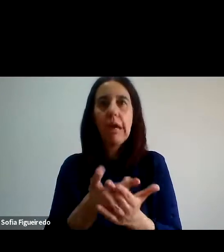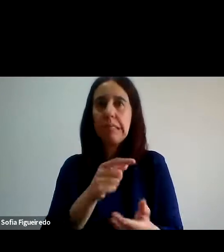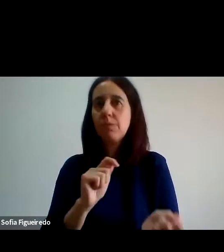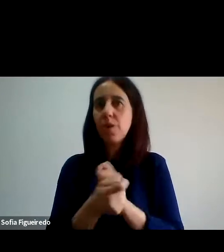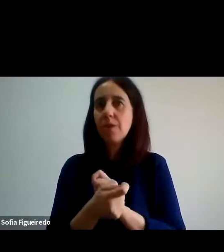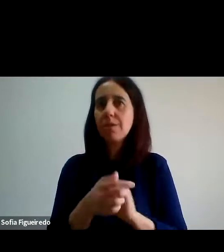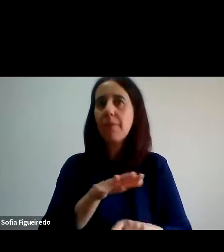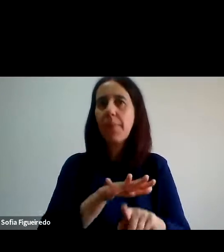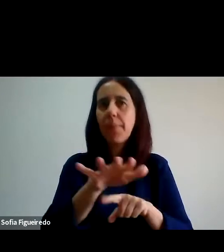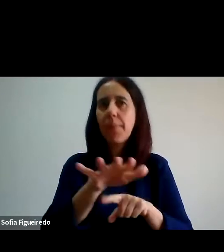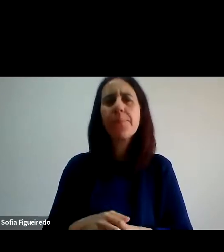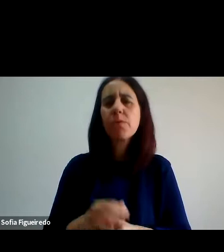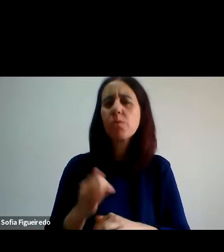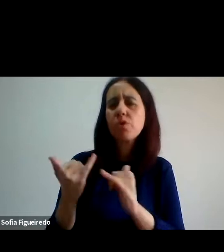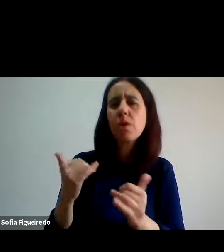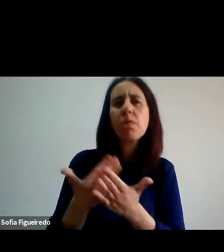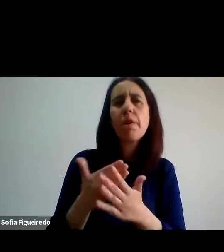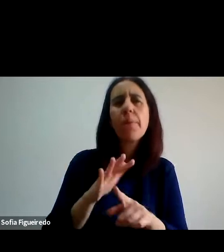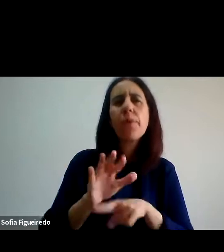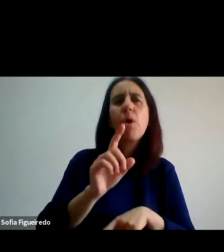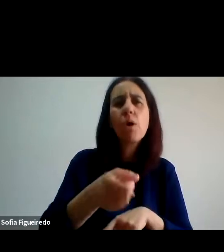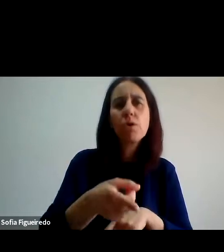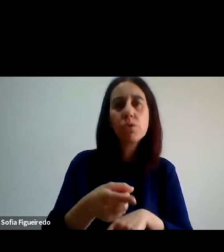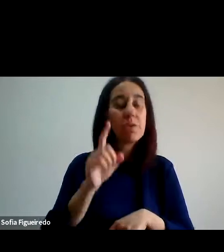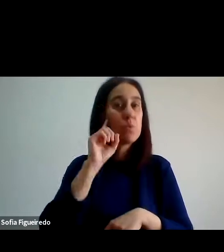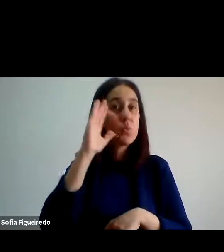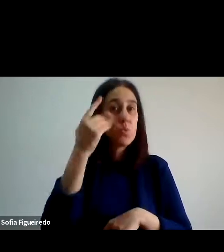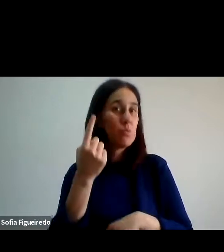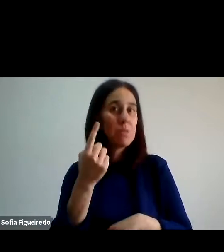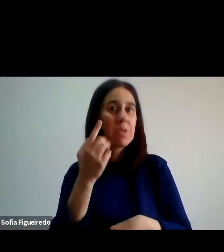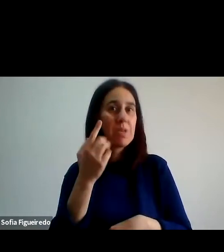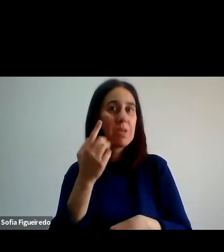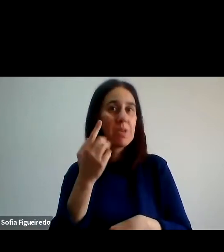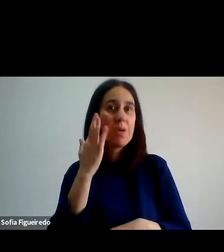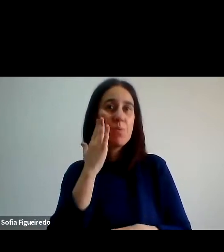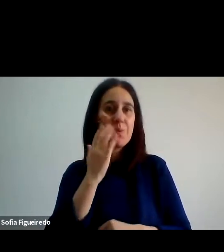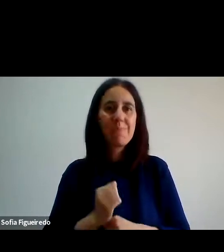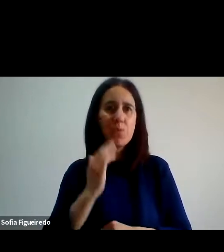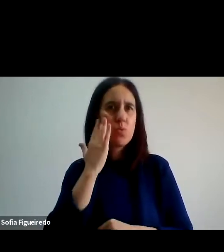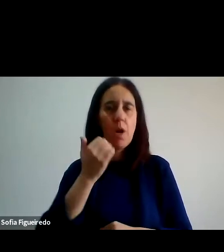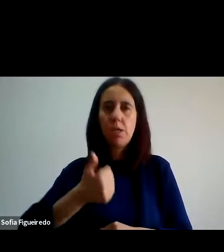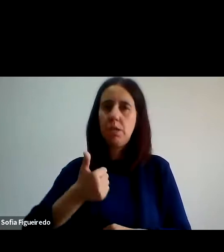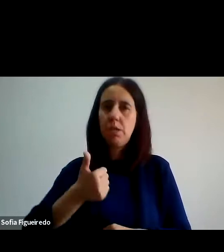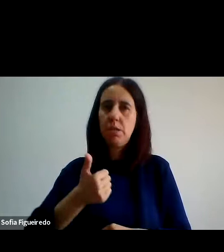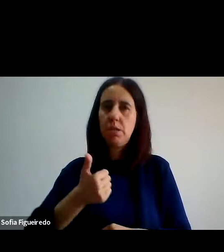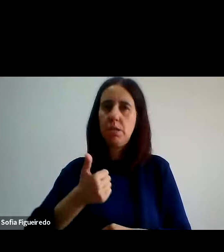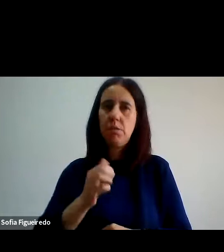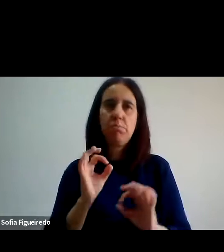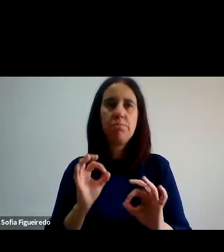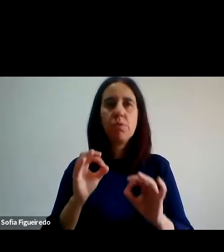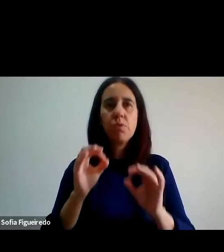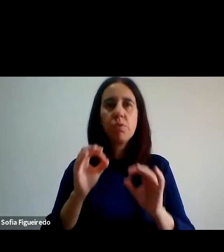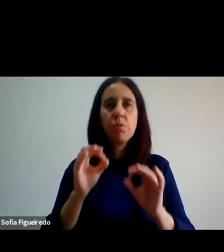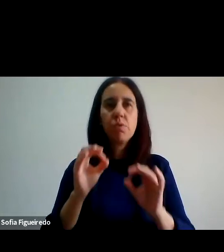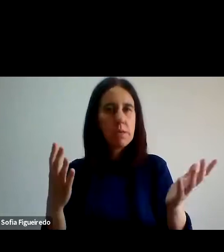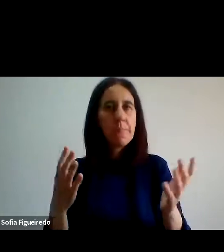o que é que o digital veio trazer? Mas já é uma questão importante, são números. E estes números são absolutamente centrais. Nós temos que pensar que mais de